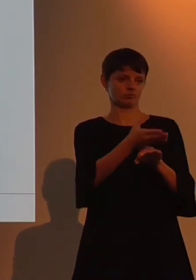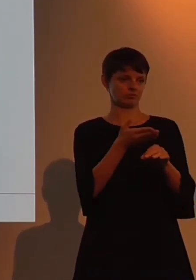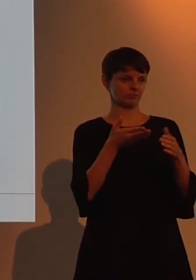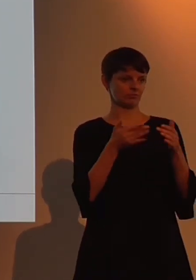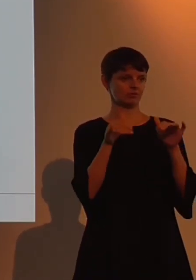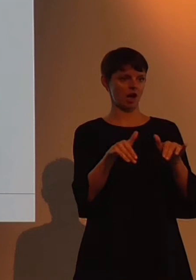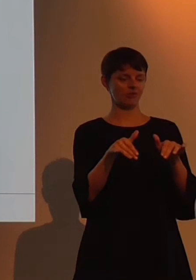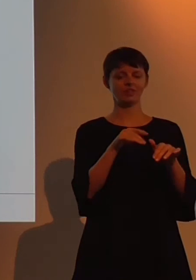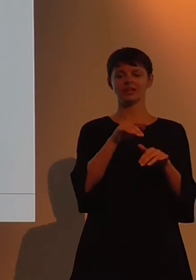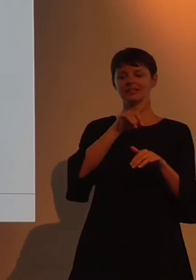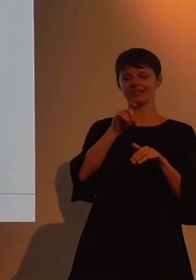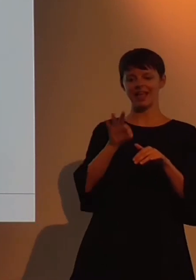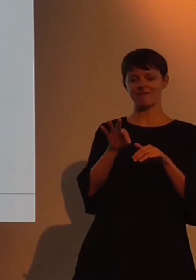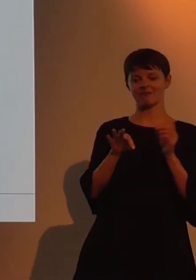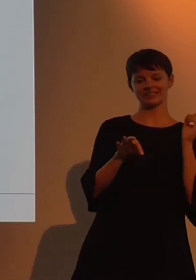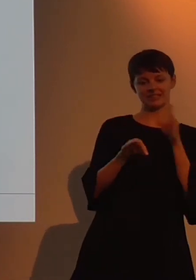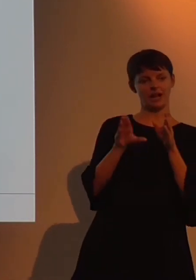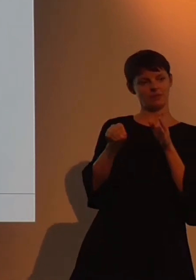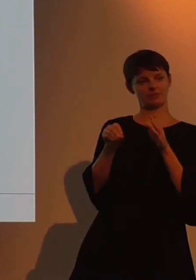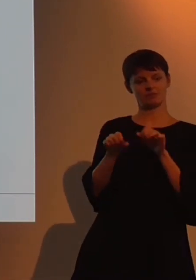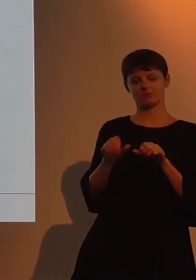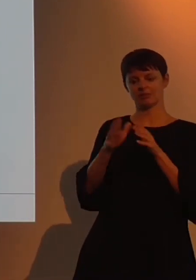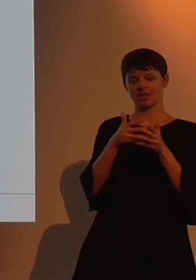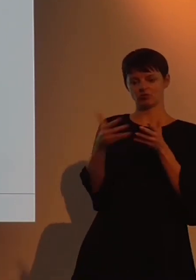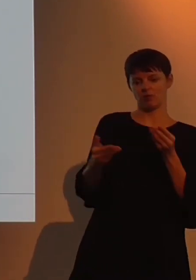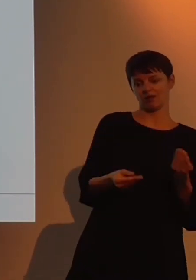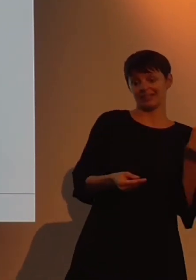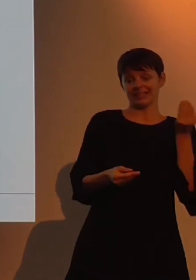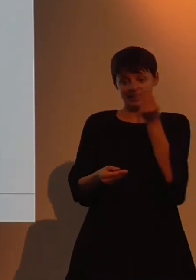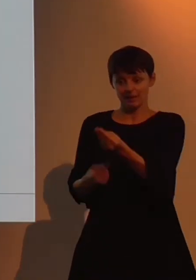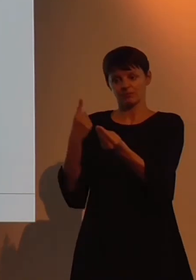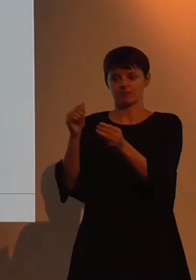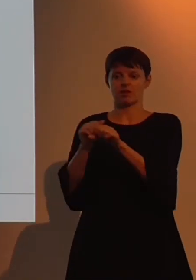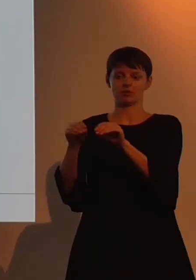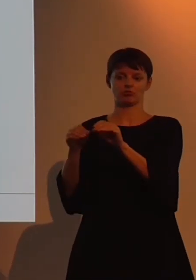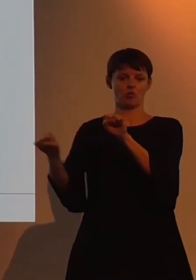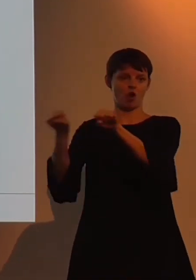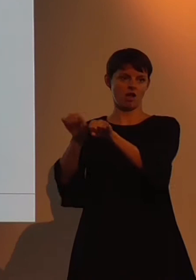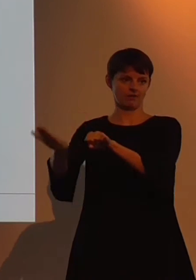ZDF das Signal mit Gebärdensprache zur Verfügung gestellt.